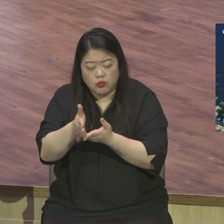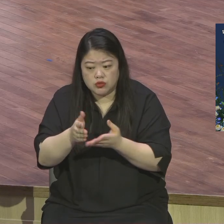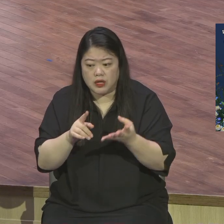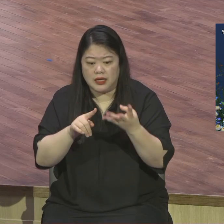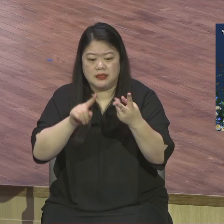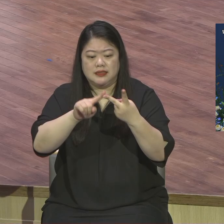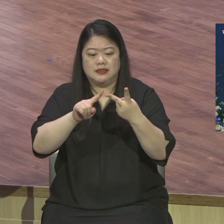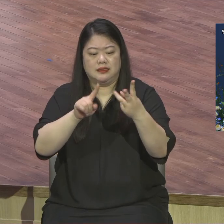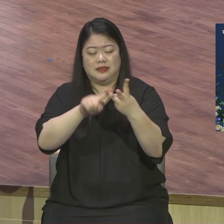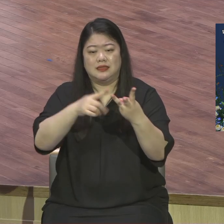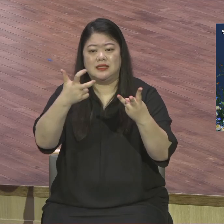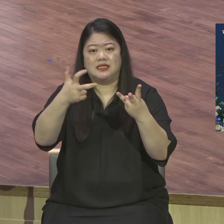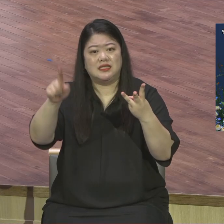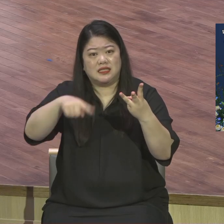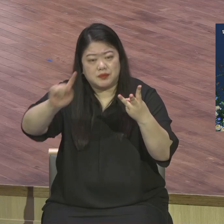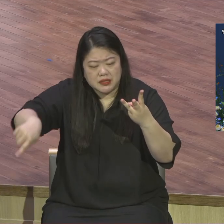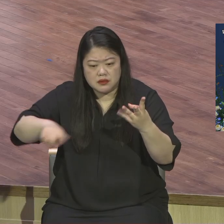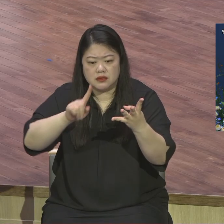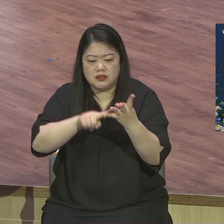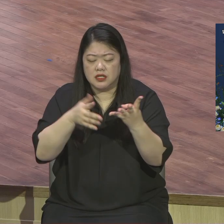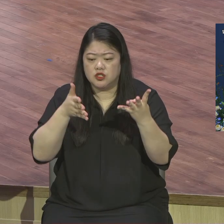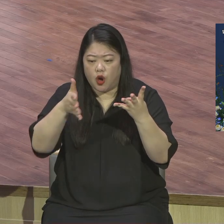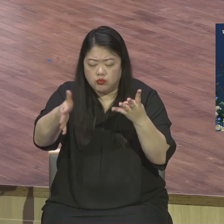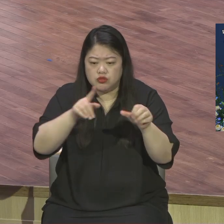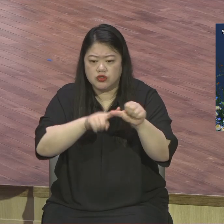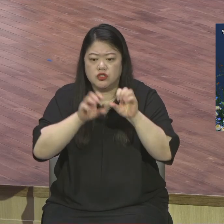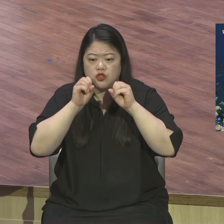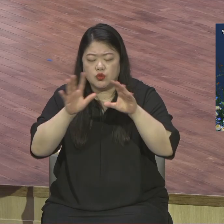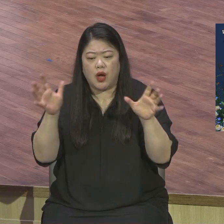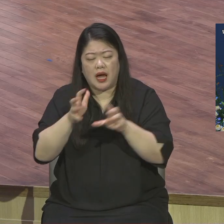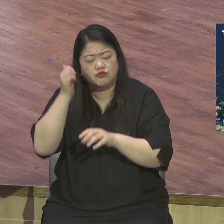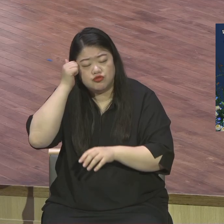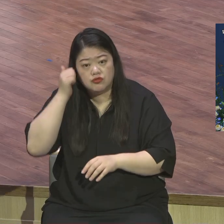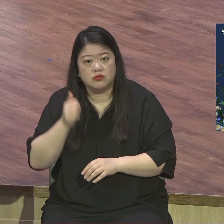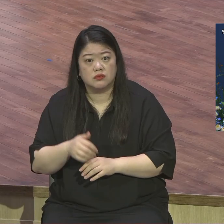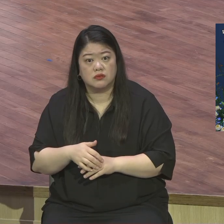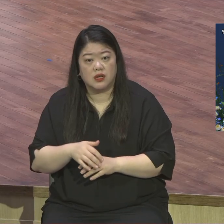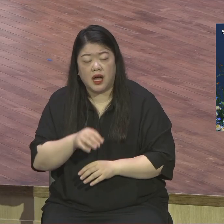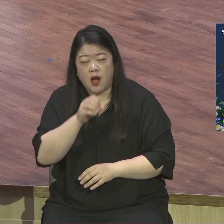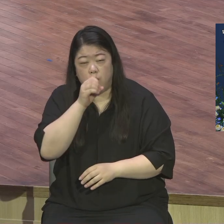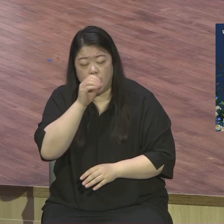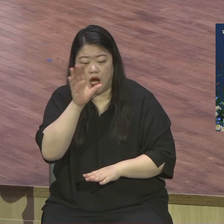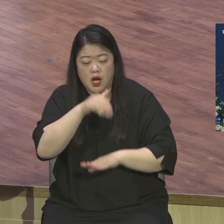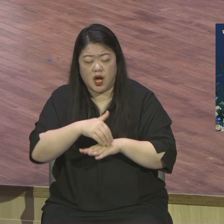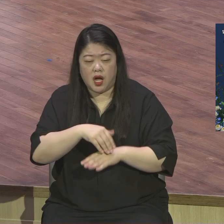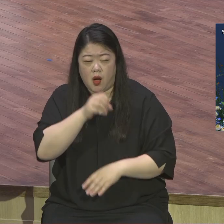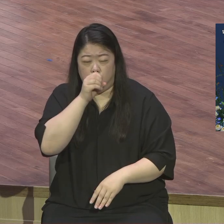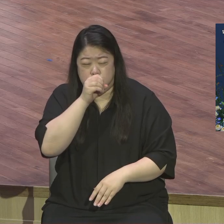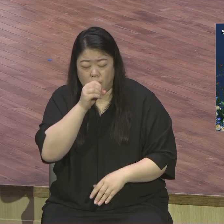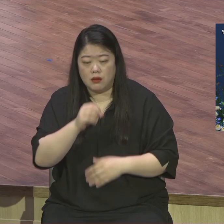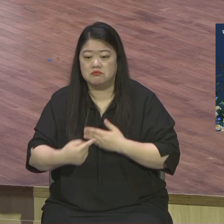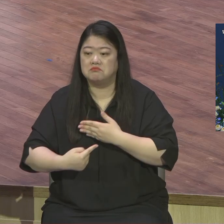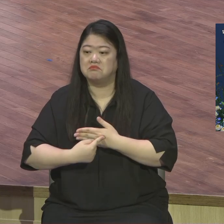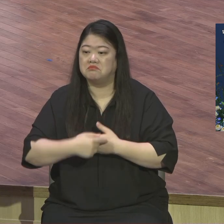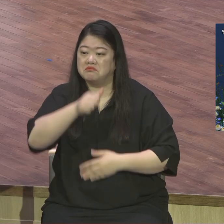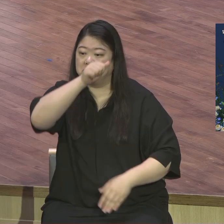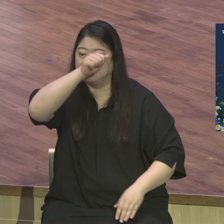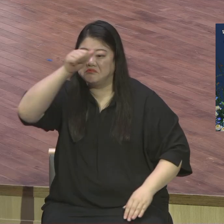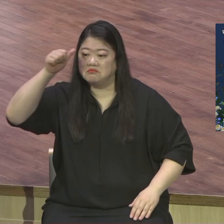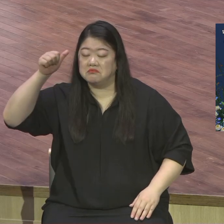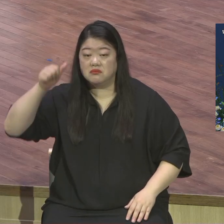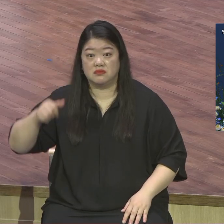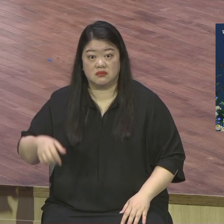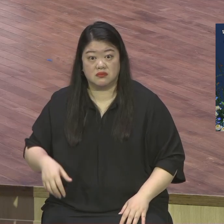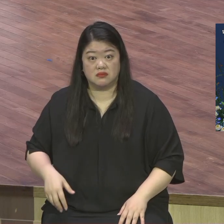장로가 돼가지고 메시지가 없어 뻥이야 체질도 안 변했어 옛날 인본지